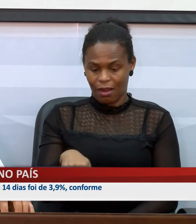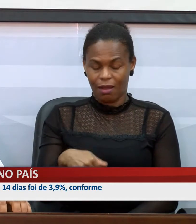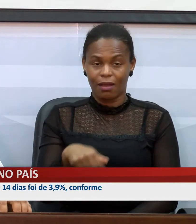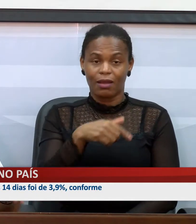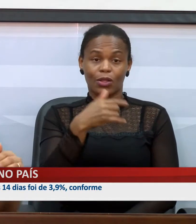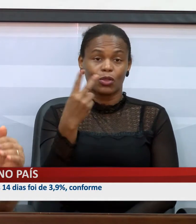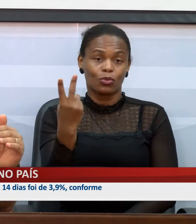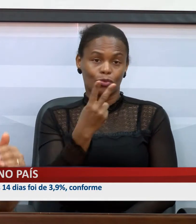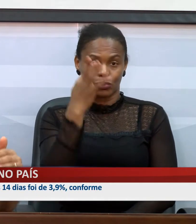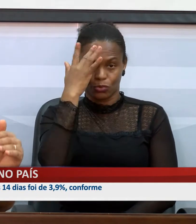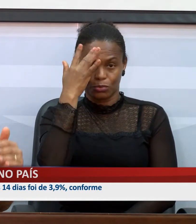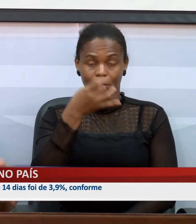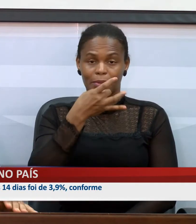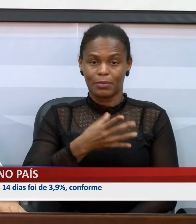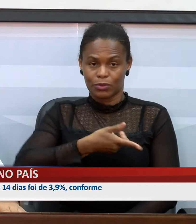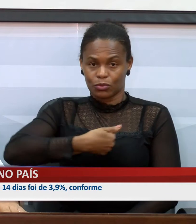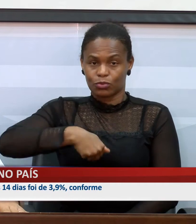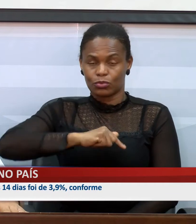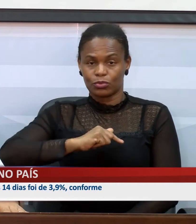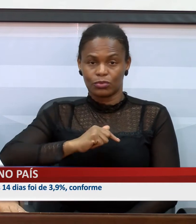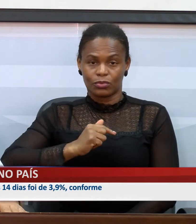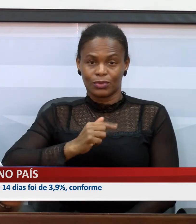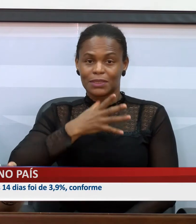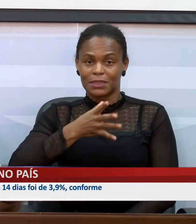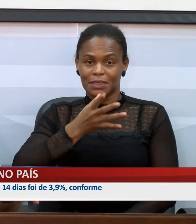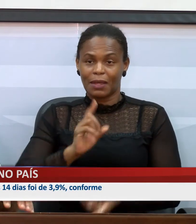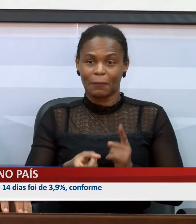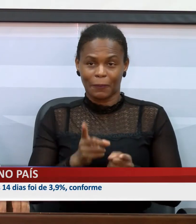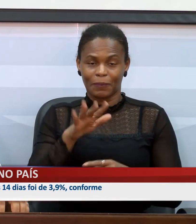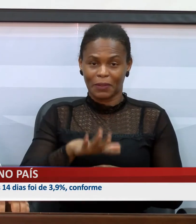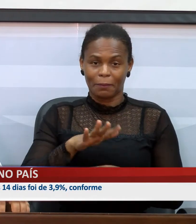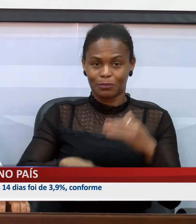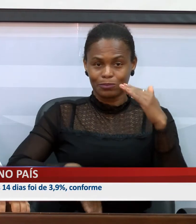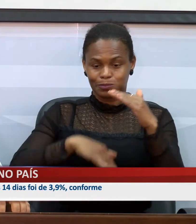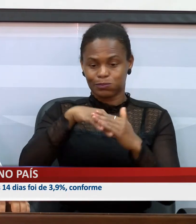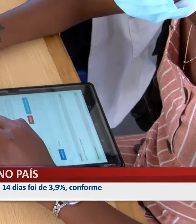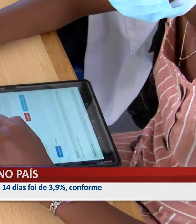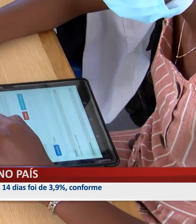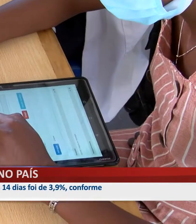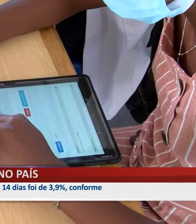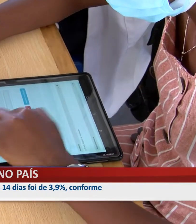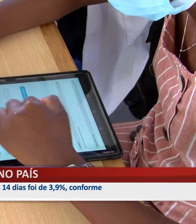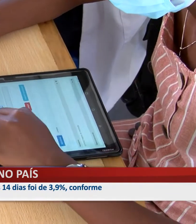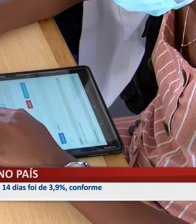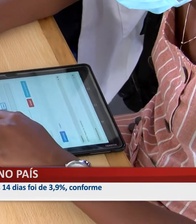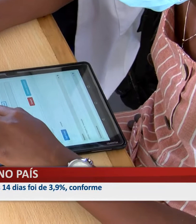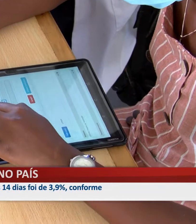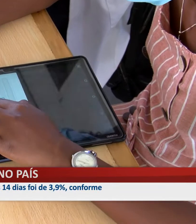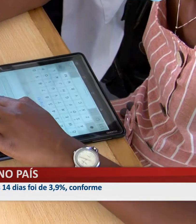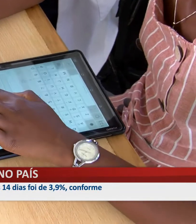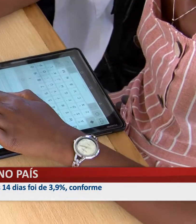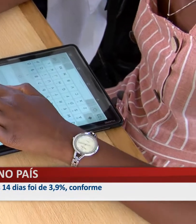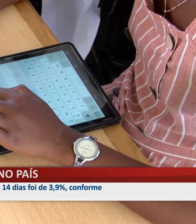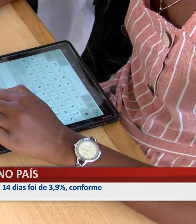dois indicadores que permitem-nos e dizer que estamos a atingir algum controlo. Relativamente a